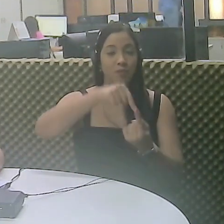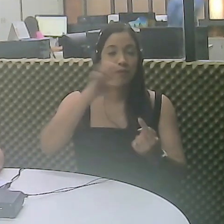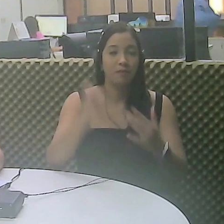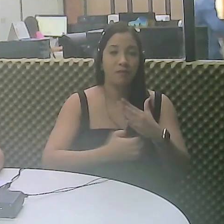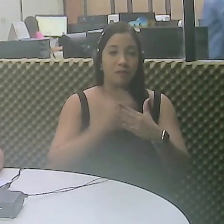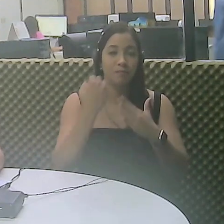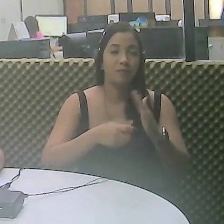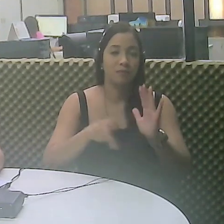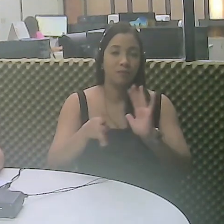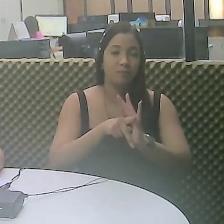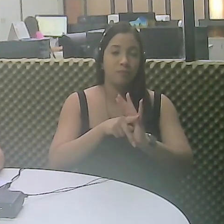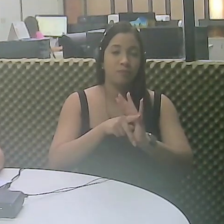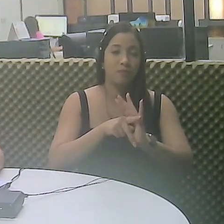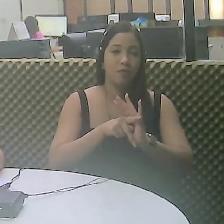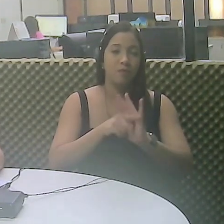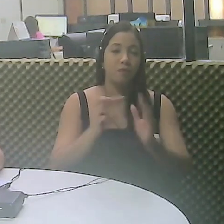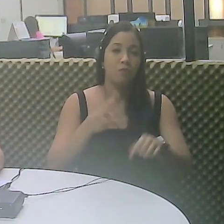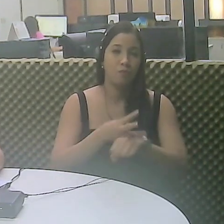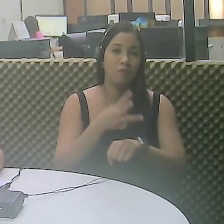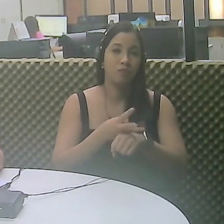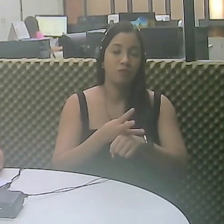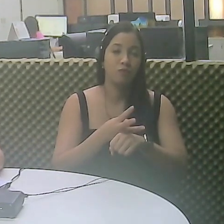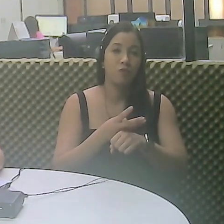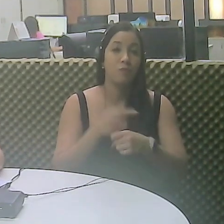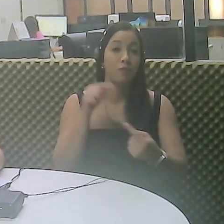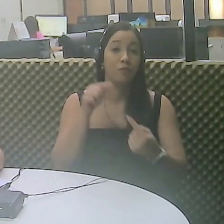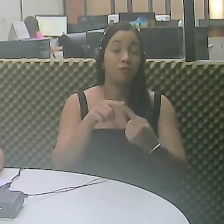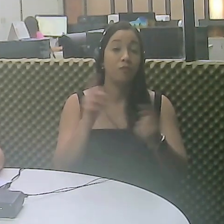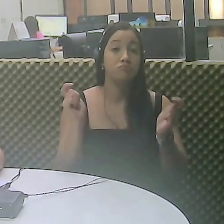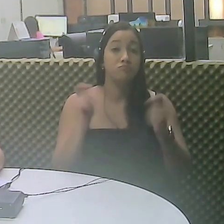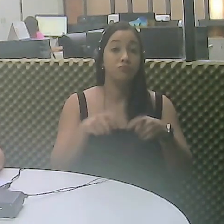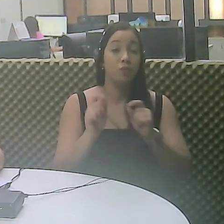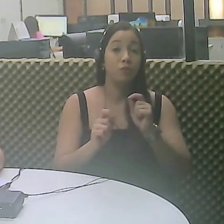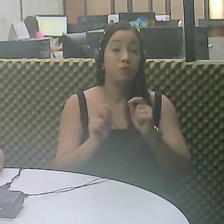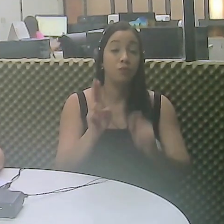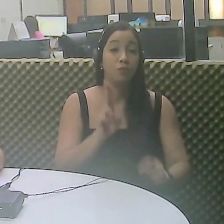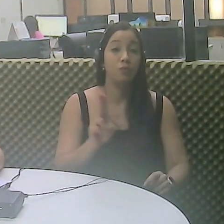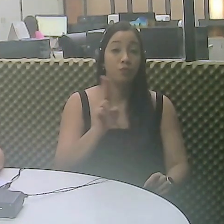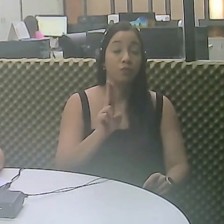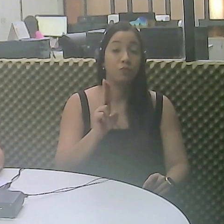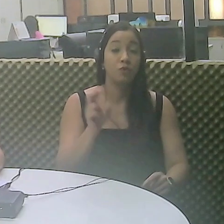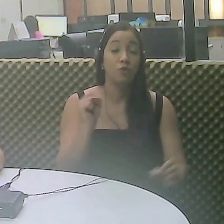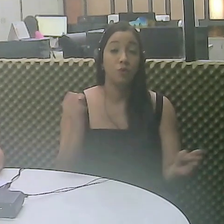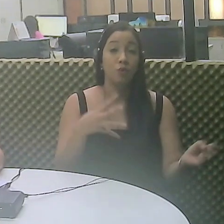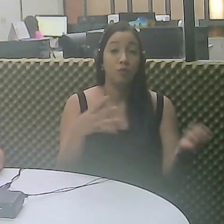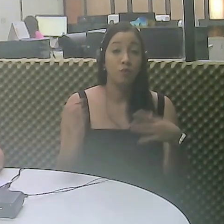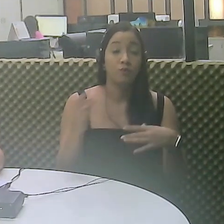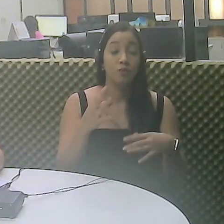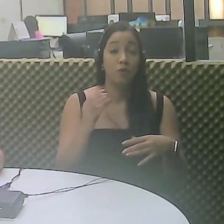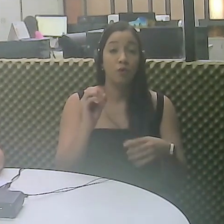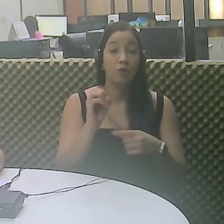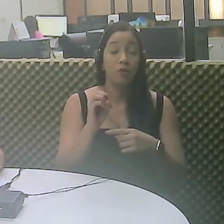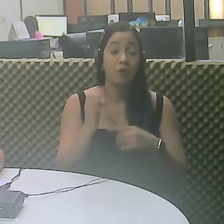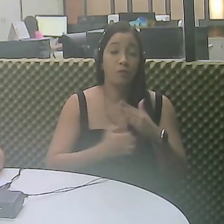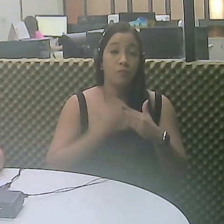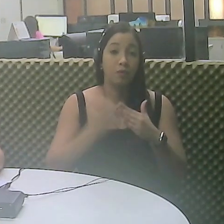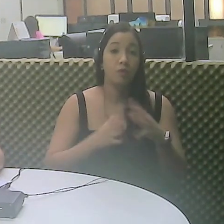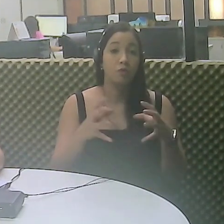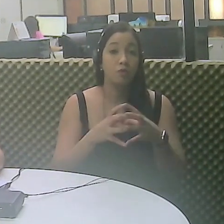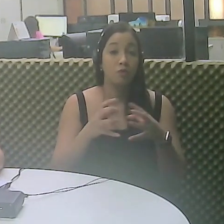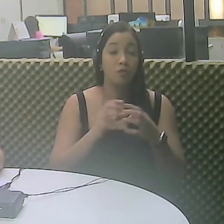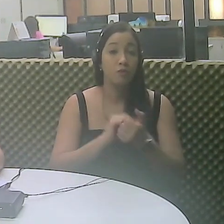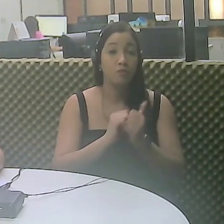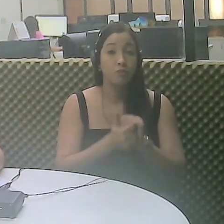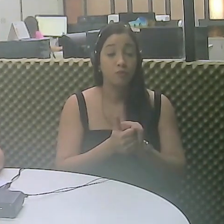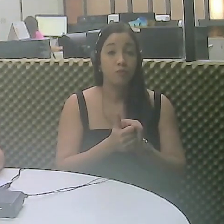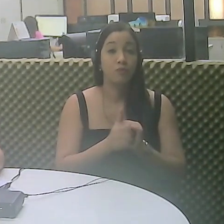dona do WhatsApp, o principal objetivo do novo recurso é permitir que usuários recebam atualizações sobre organizações, equipes